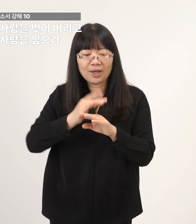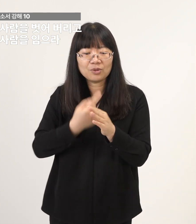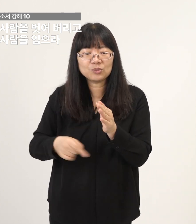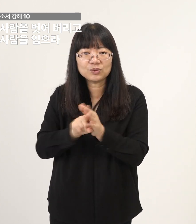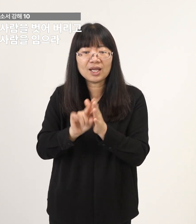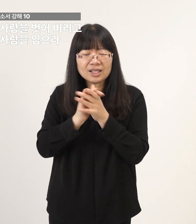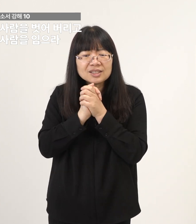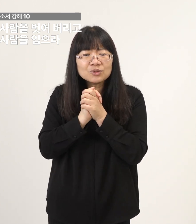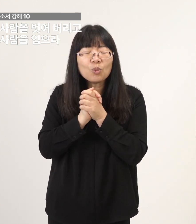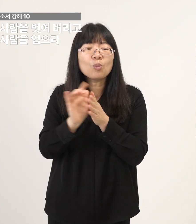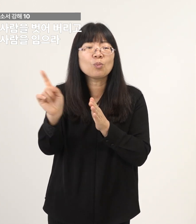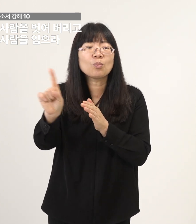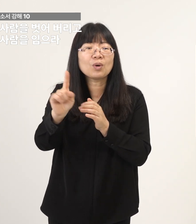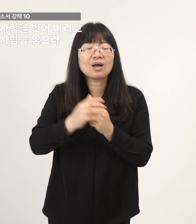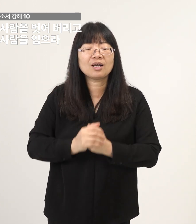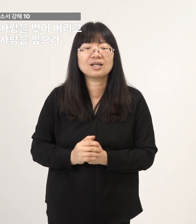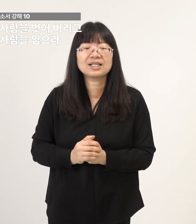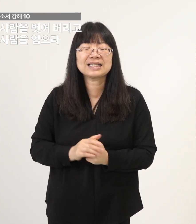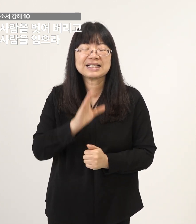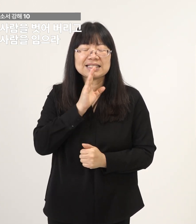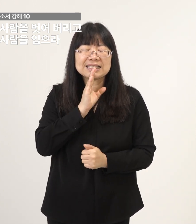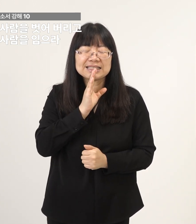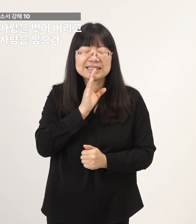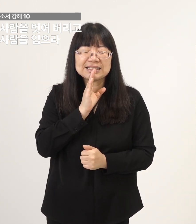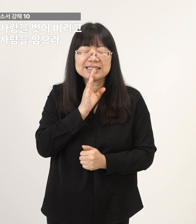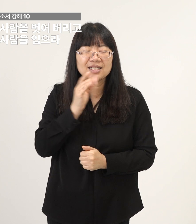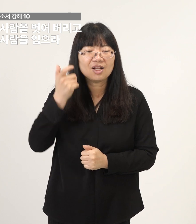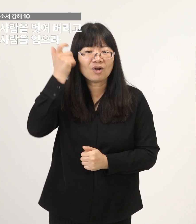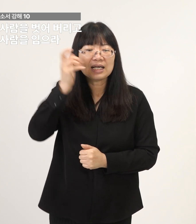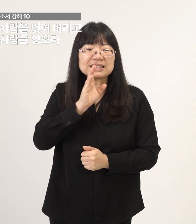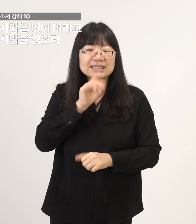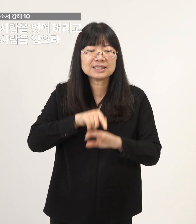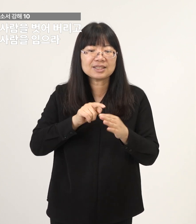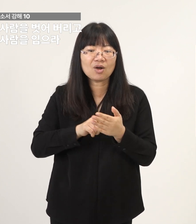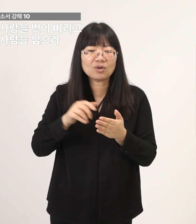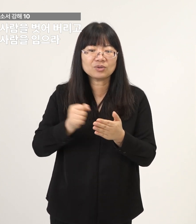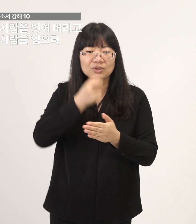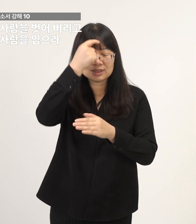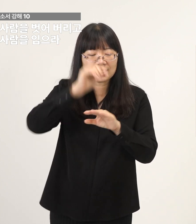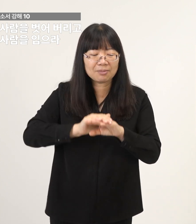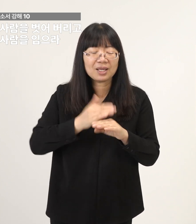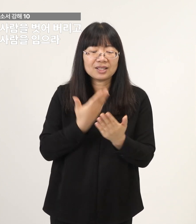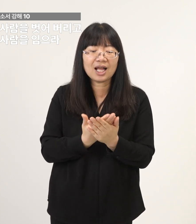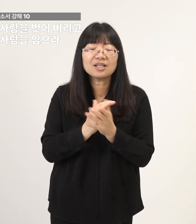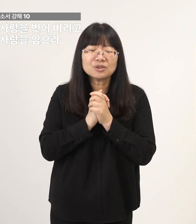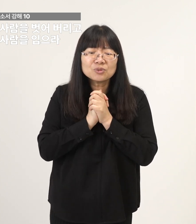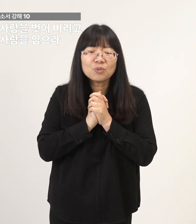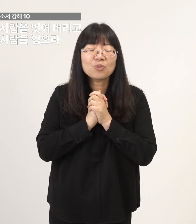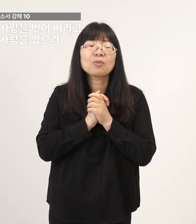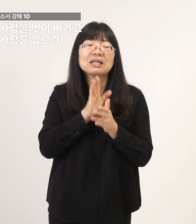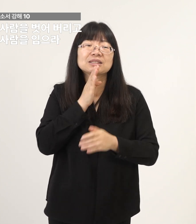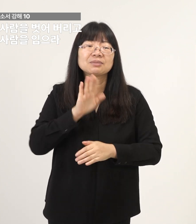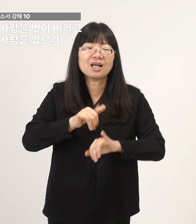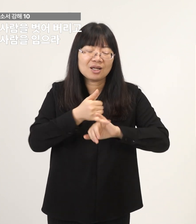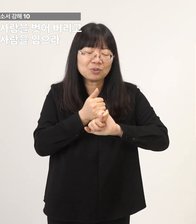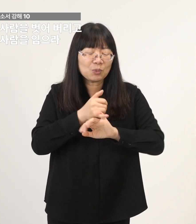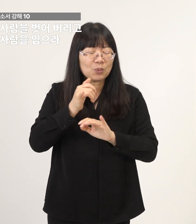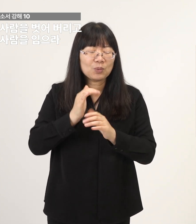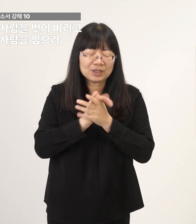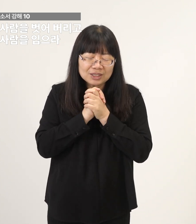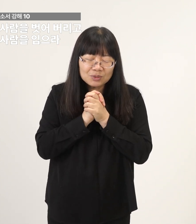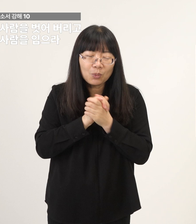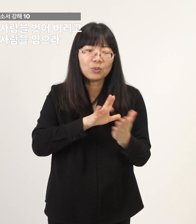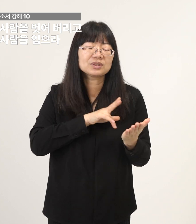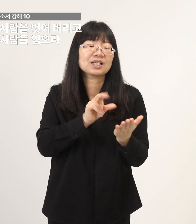기도할 때 신령과 진리로 예배하게 해달라고 기도해야 되지만 꼭 빠뜨리지 않고 기도해야